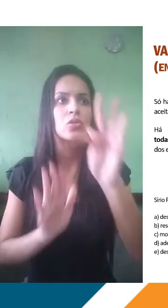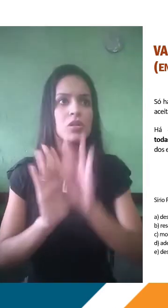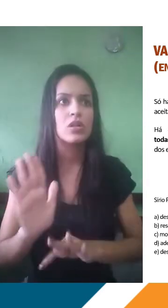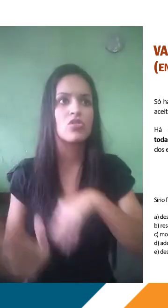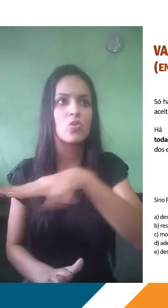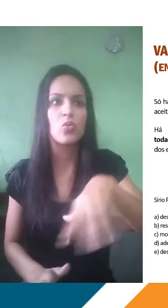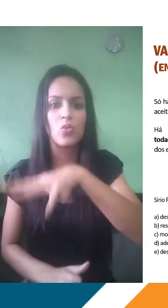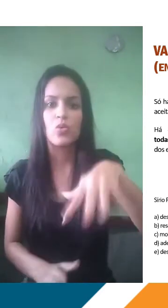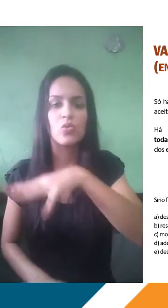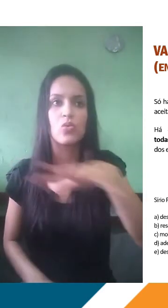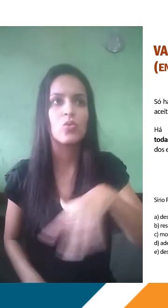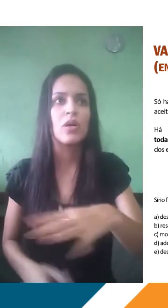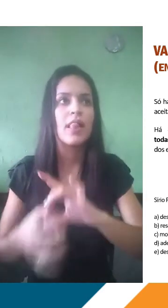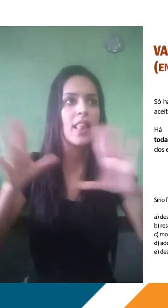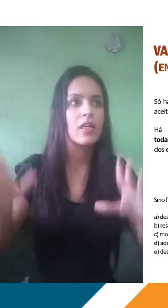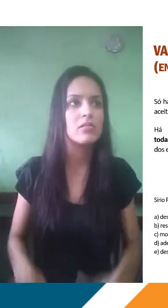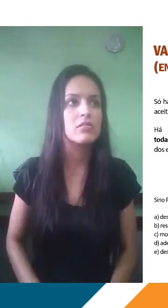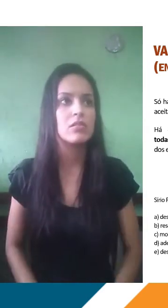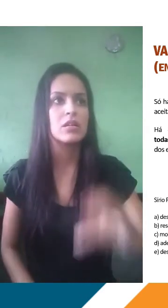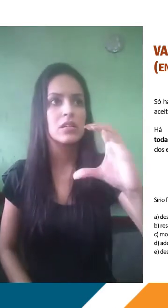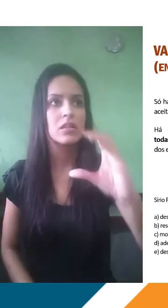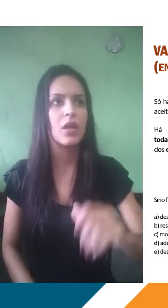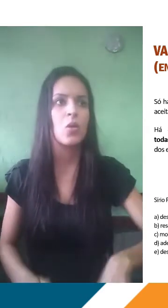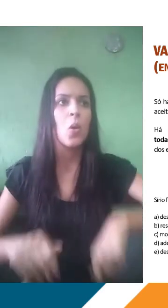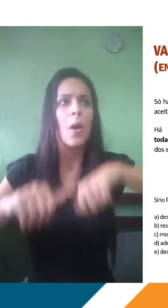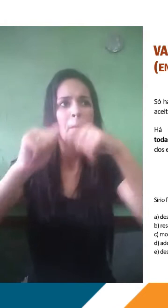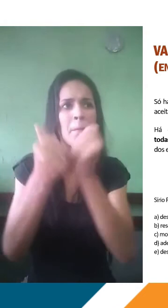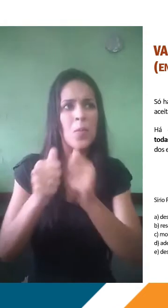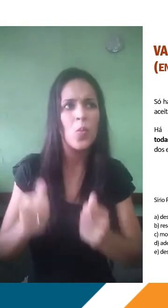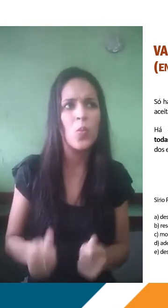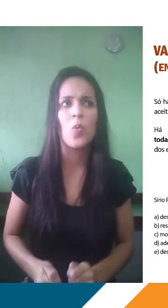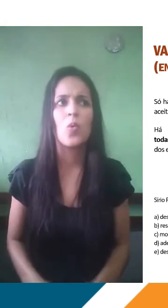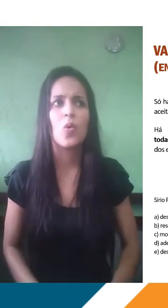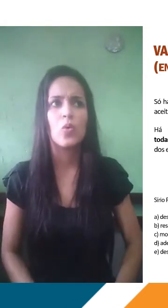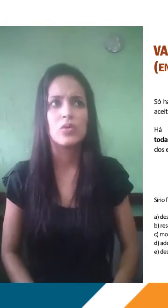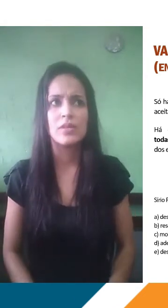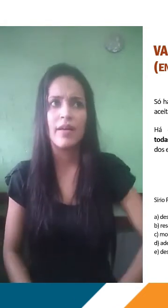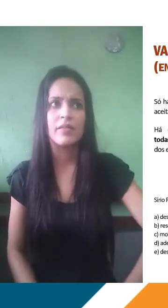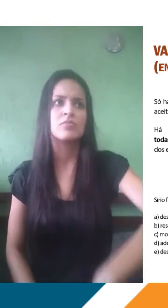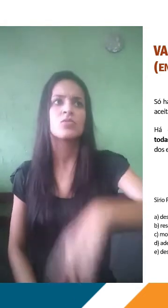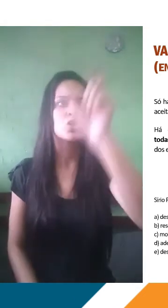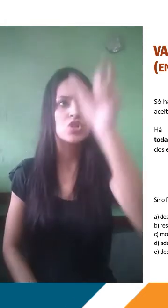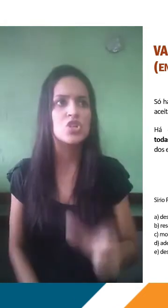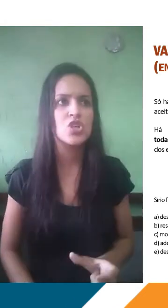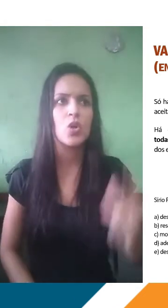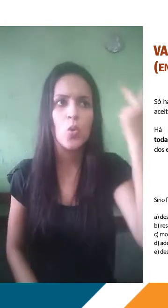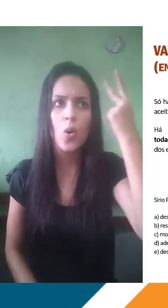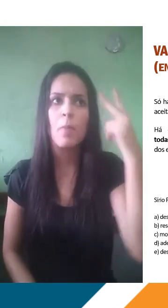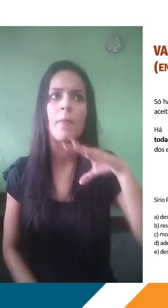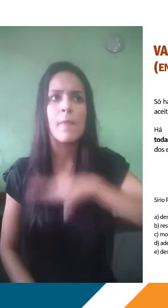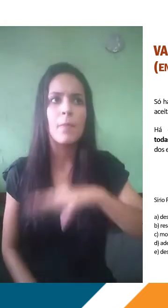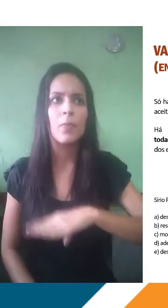português pela linguagem do discurso jornalístico Letra D. Adequar as formas da língua a diferentes tipos de